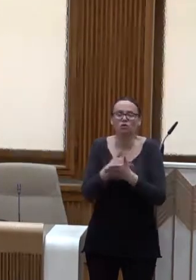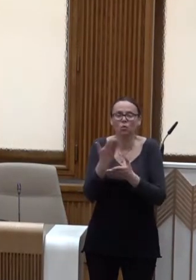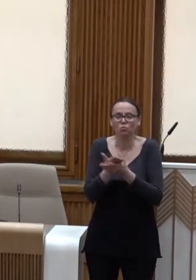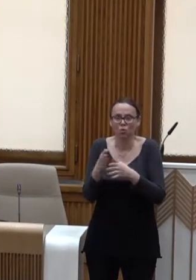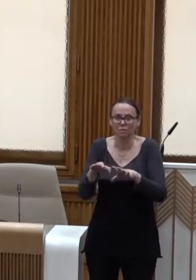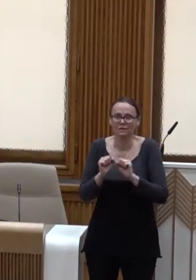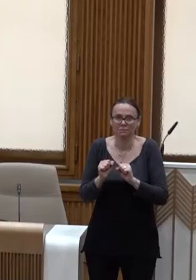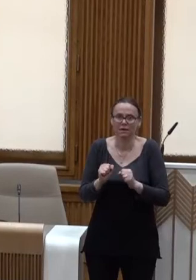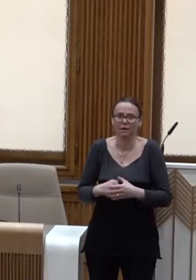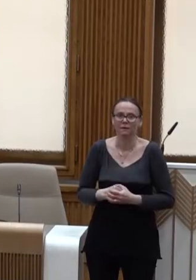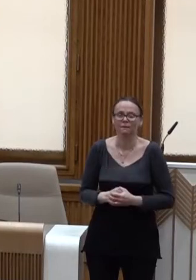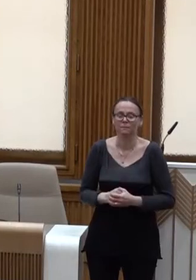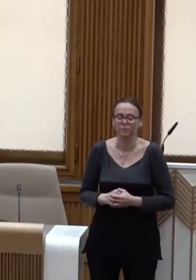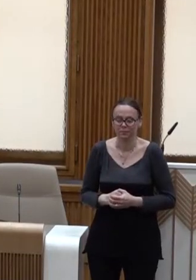sprejeli?